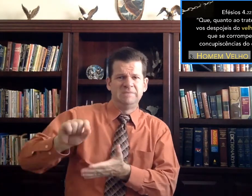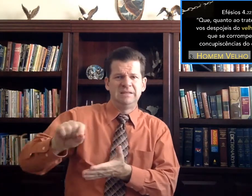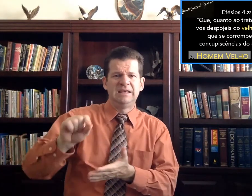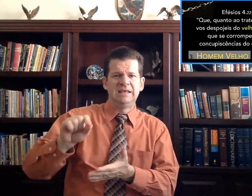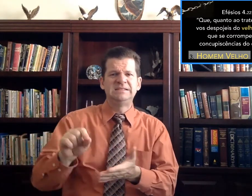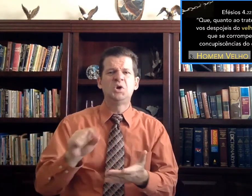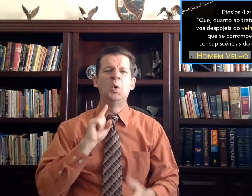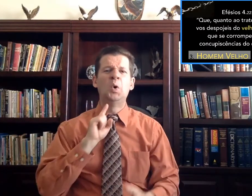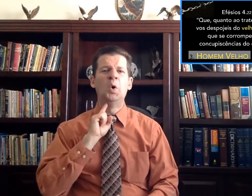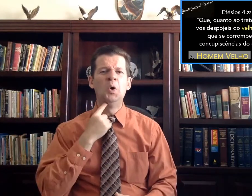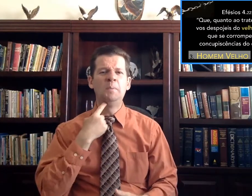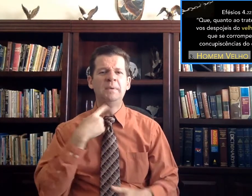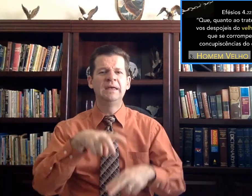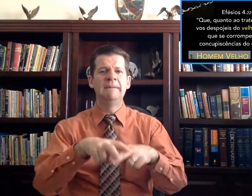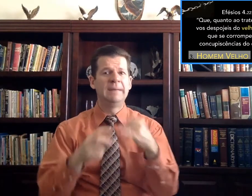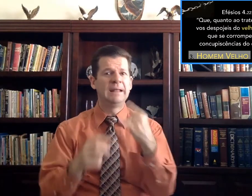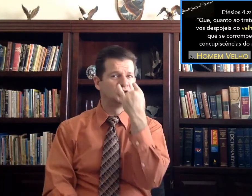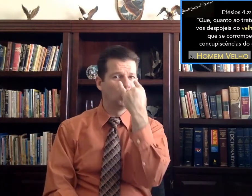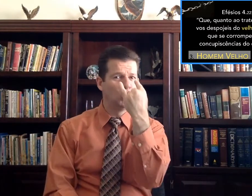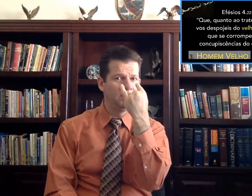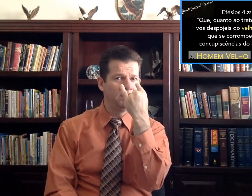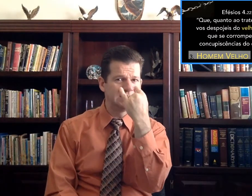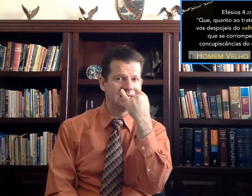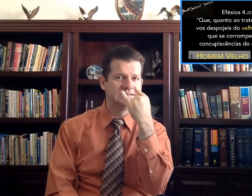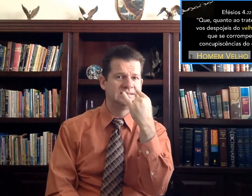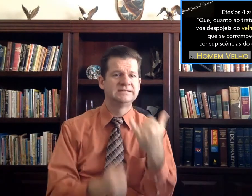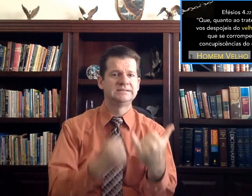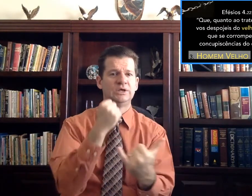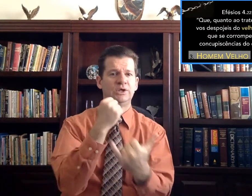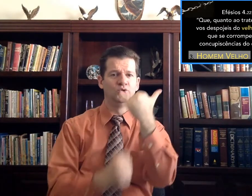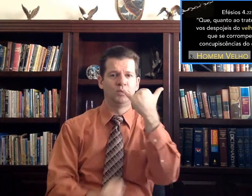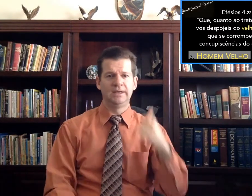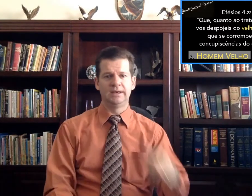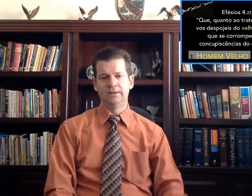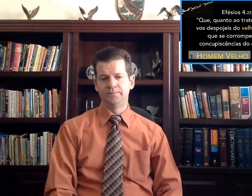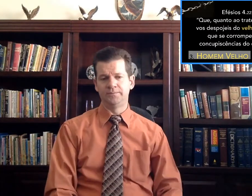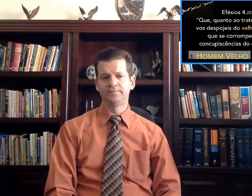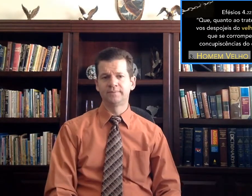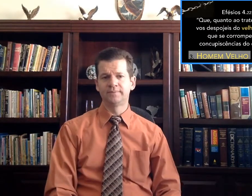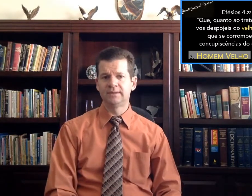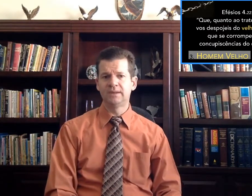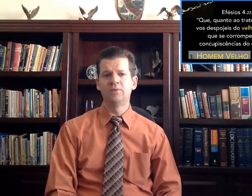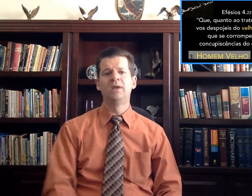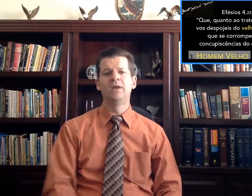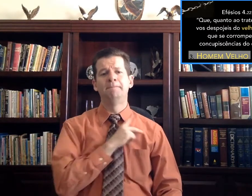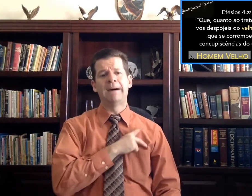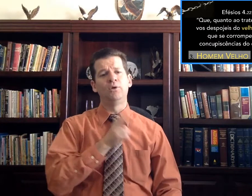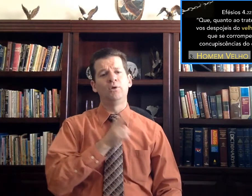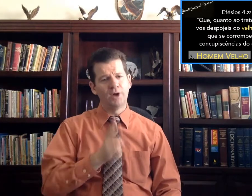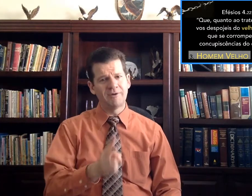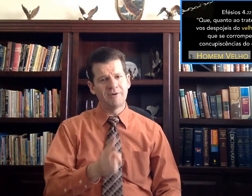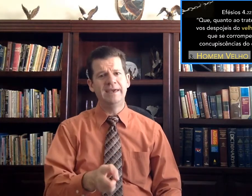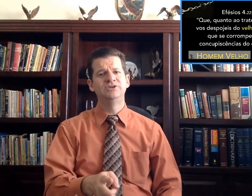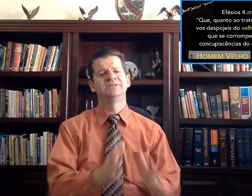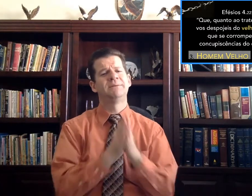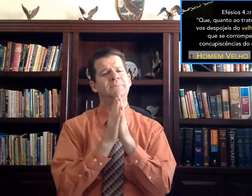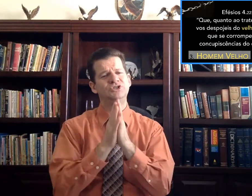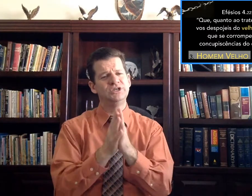que se corrompe pelas concupiscências do engano. Então, Paulo novamente está pedindo